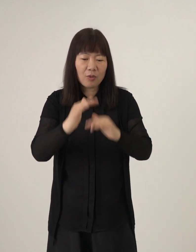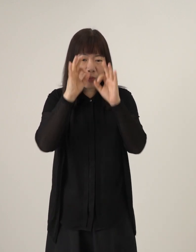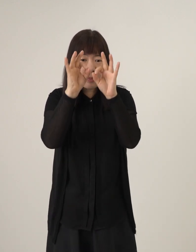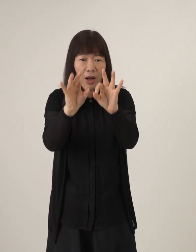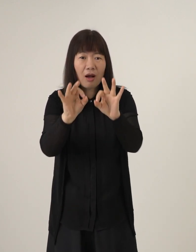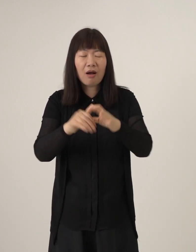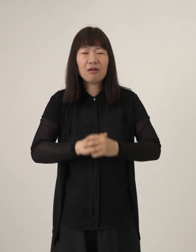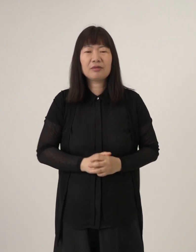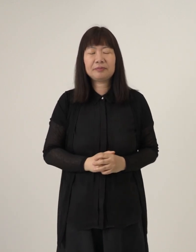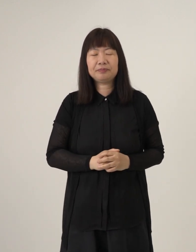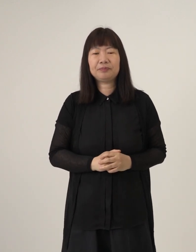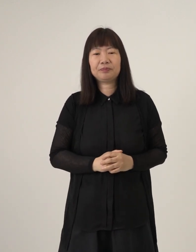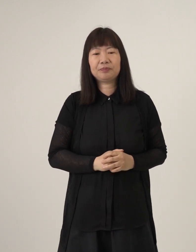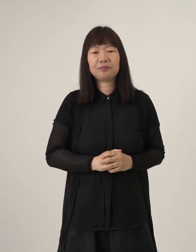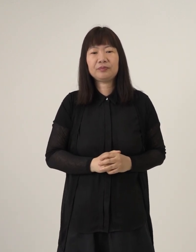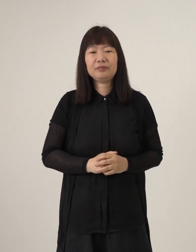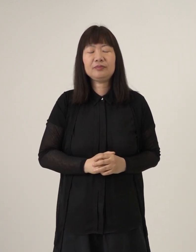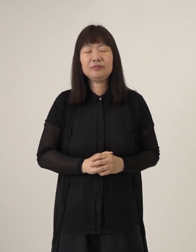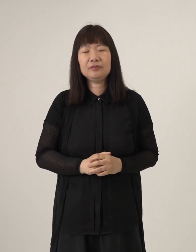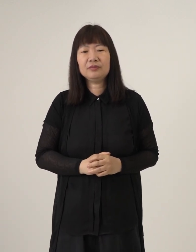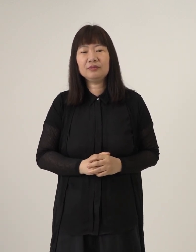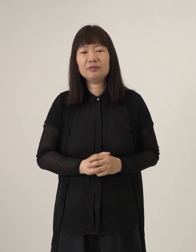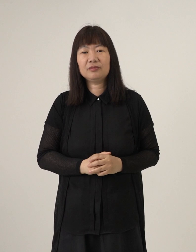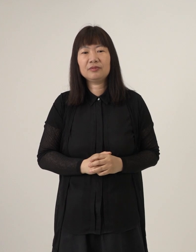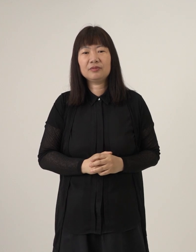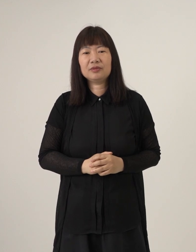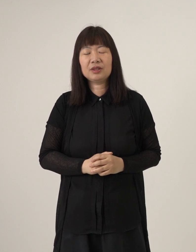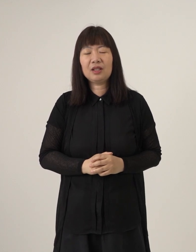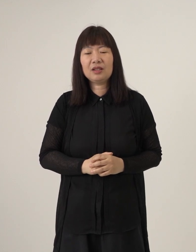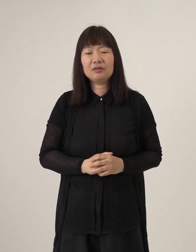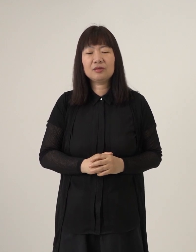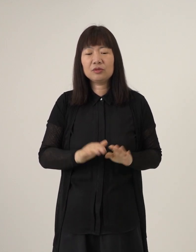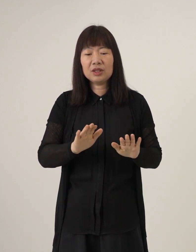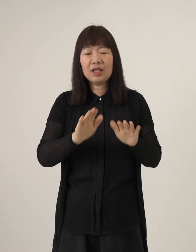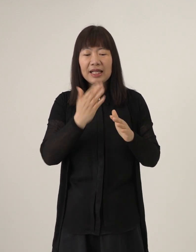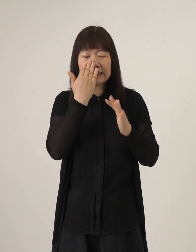아래 고레스 왕의 칙령과 조서를 통해 들었을 때